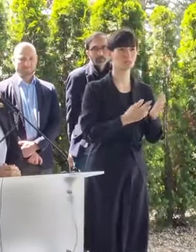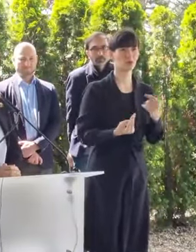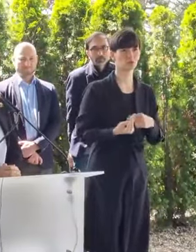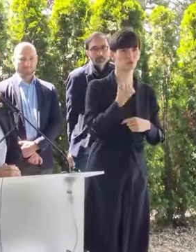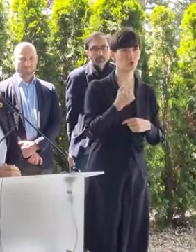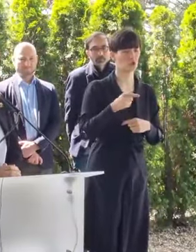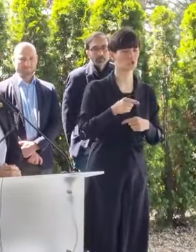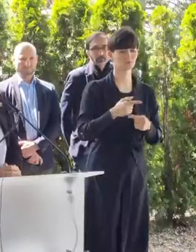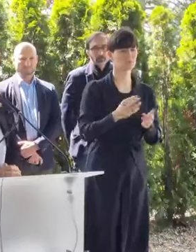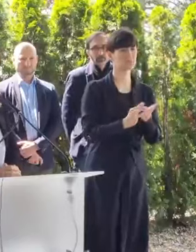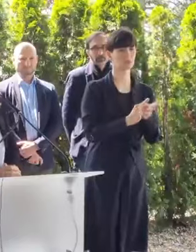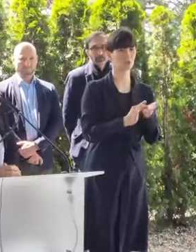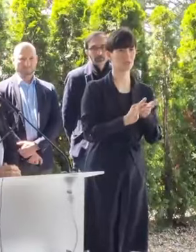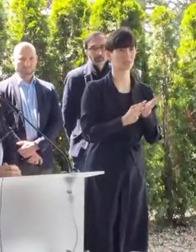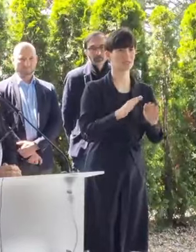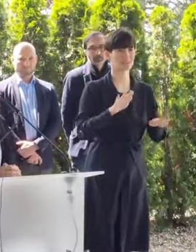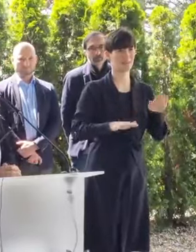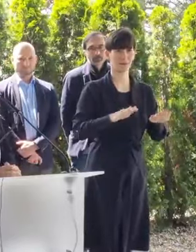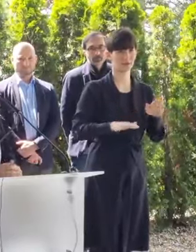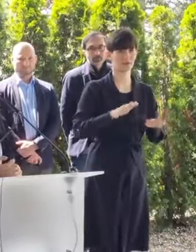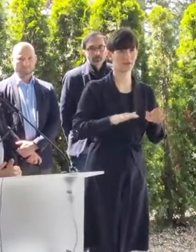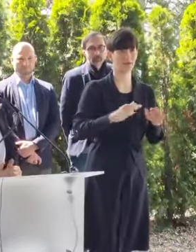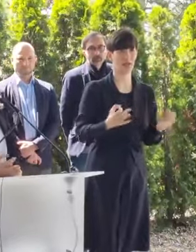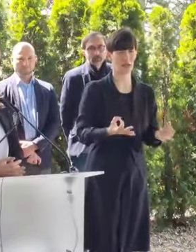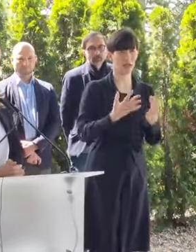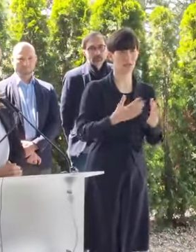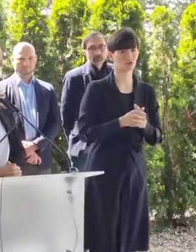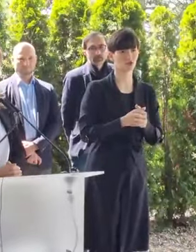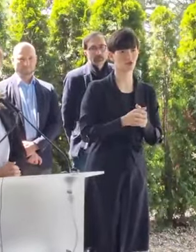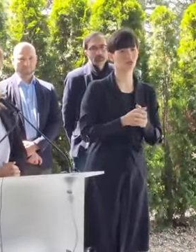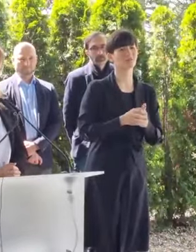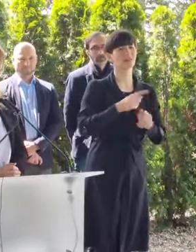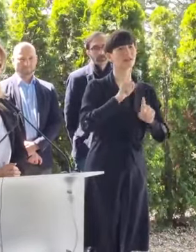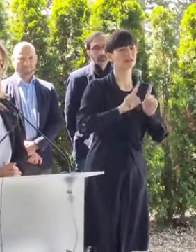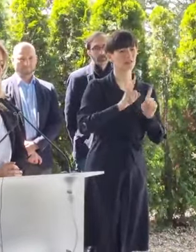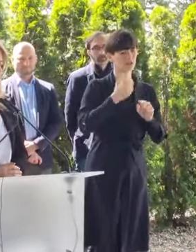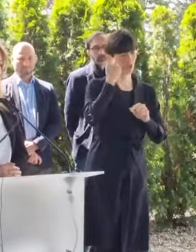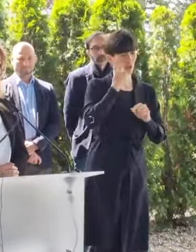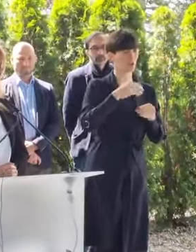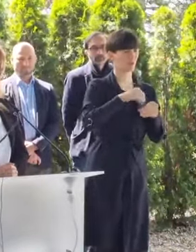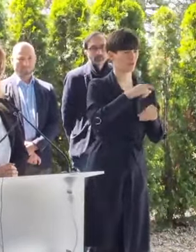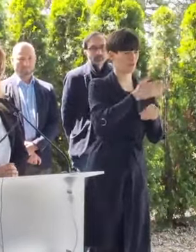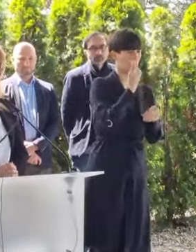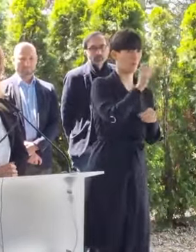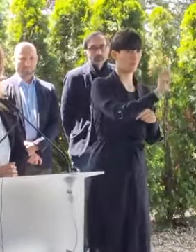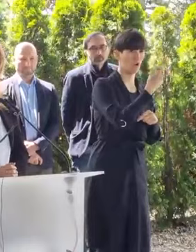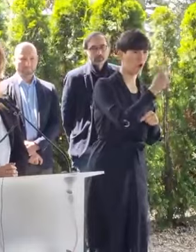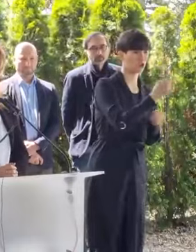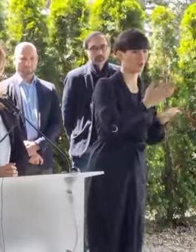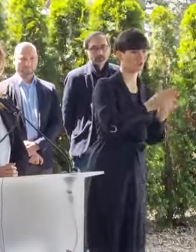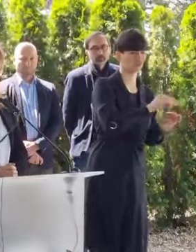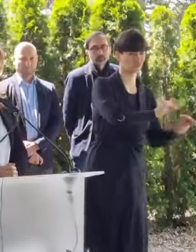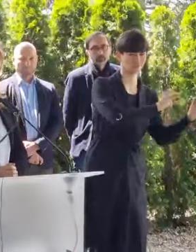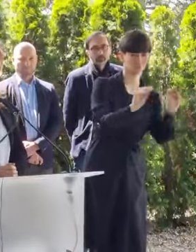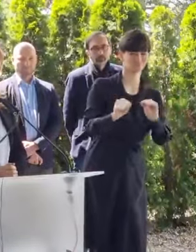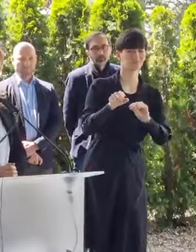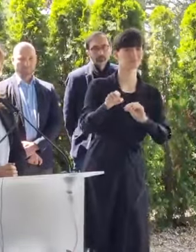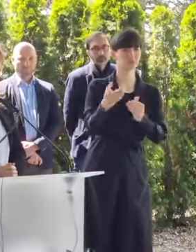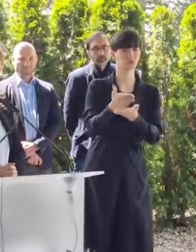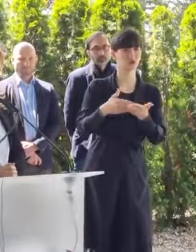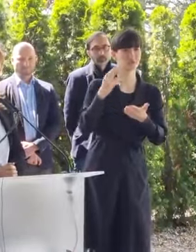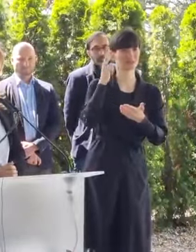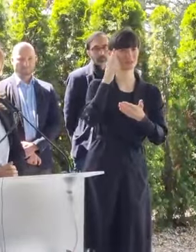stabilizovaná. Samozrejme, je tam presídlených vnútorne veľa ľudí z Ukrajiny, z iných častí, kde prebiehajú boje. Ale v zásade